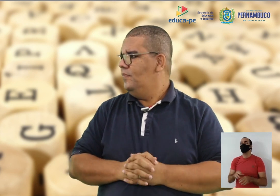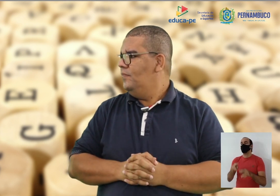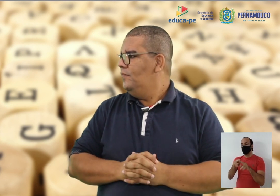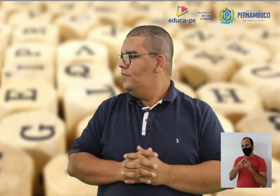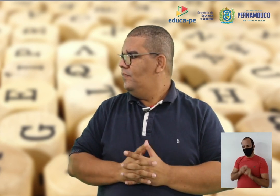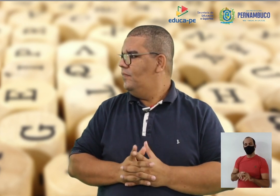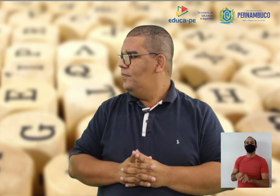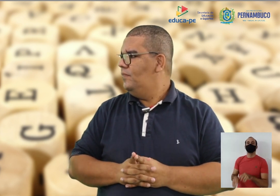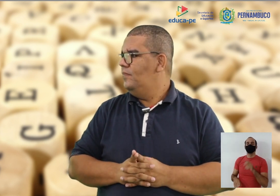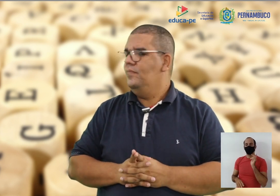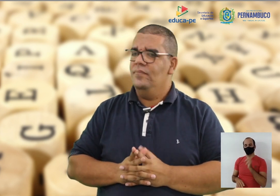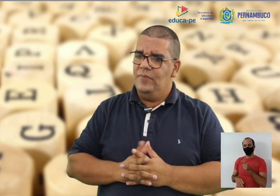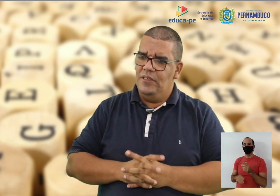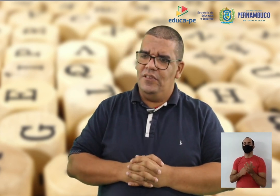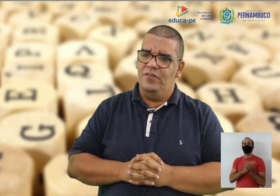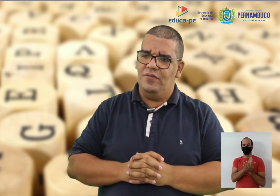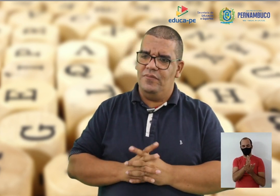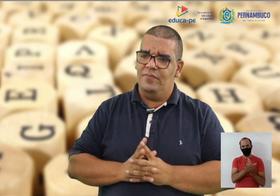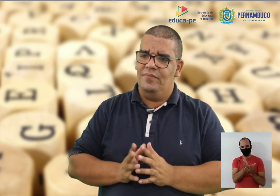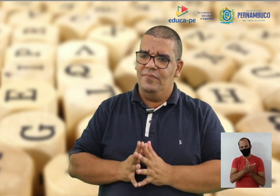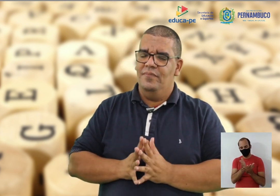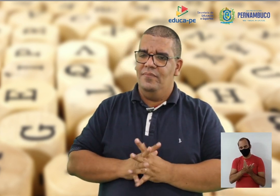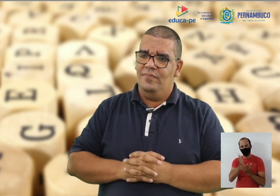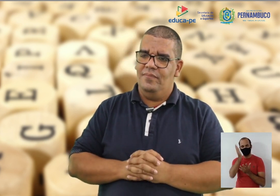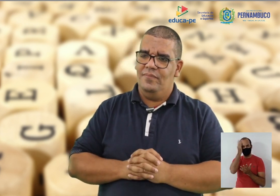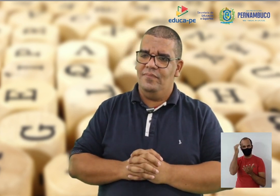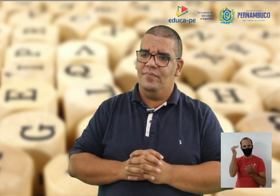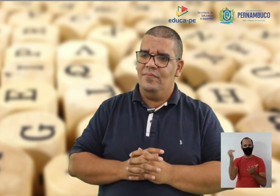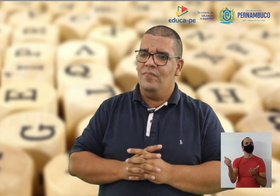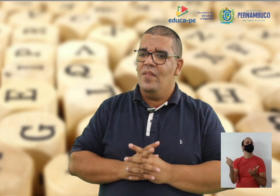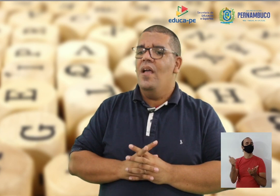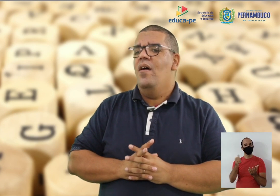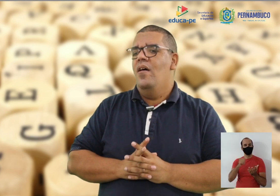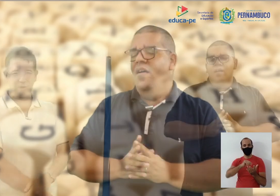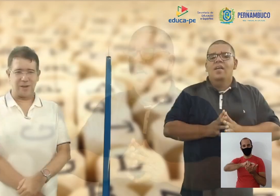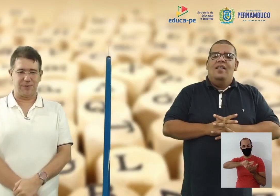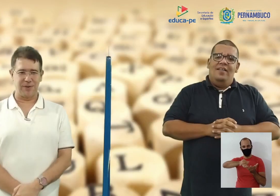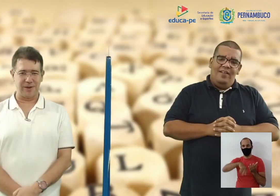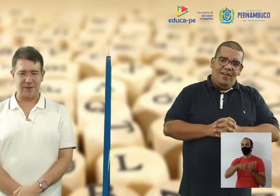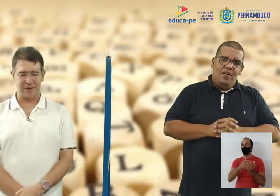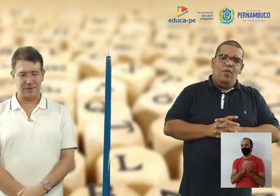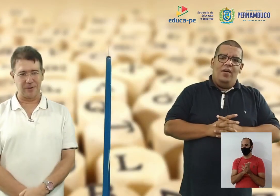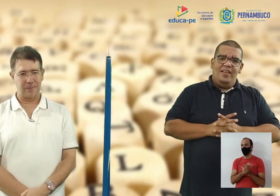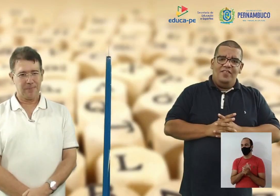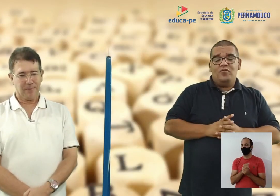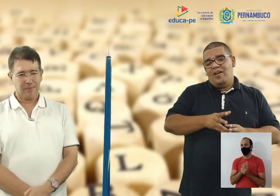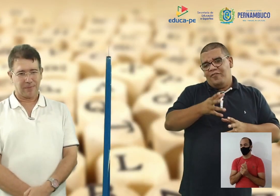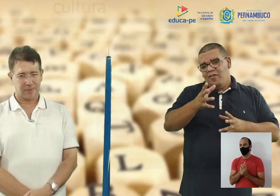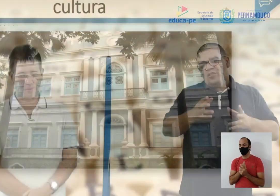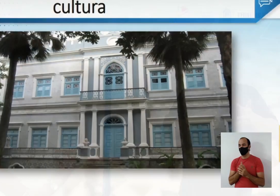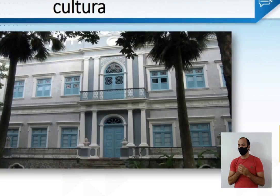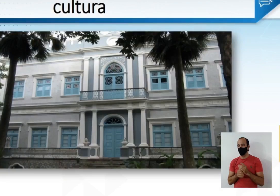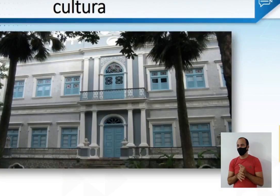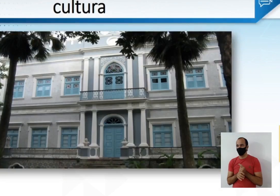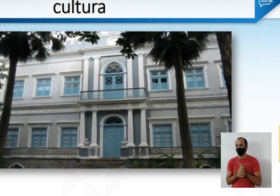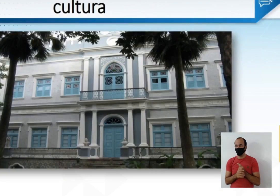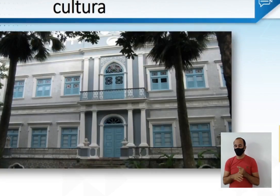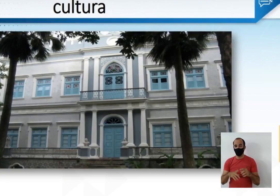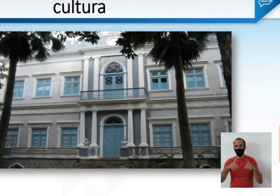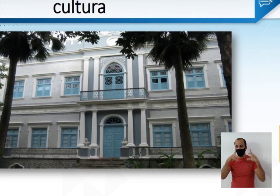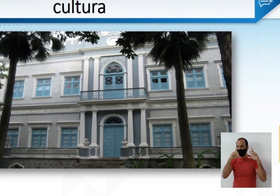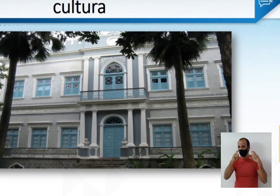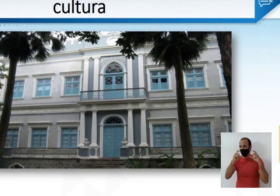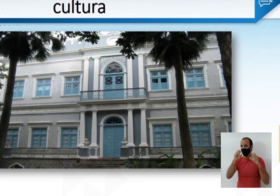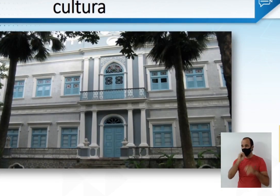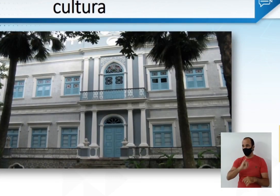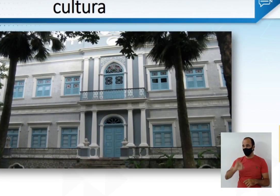tecla, talento múltiplo, não é isso? Isso. Nós temos aqui, olha aí, uma outra fotografia, não é isso? Isso, uma foto aí, professor Robson,